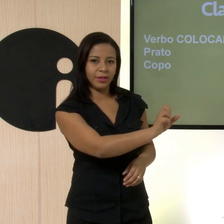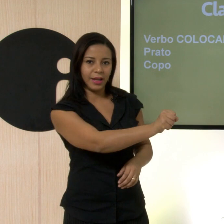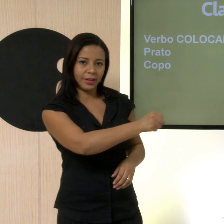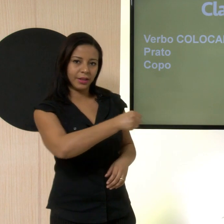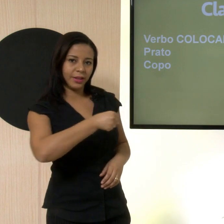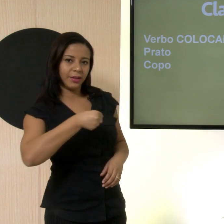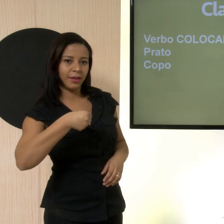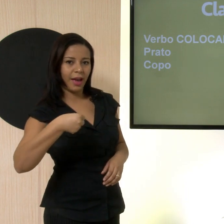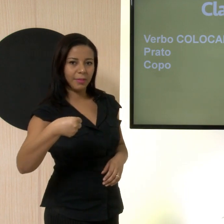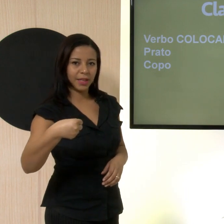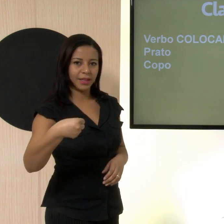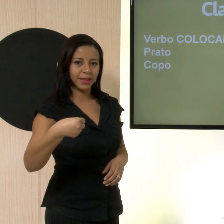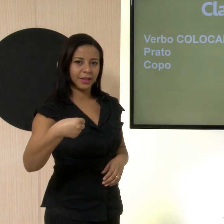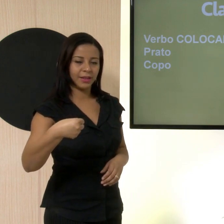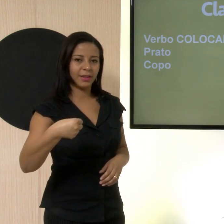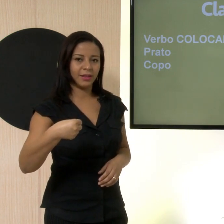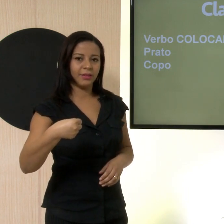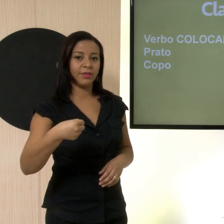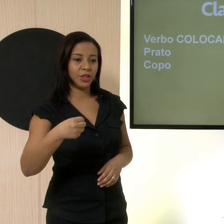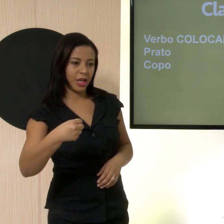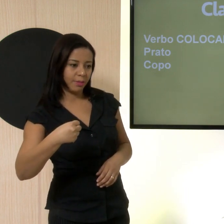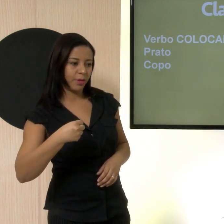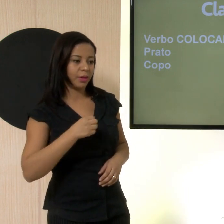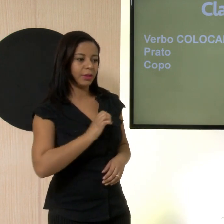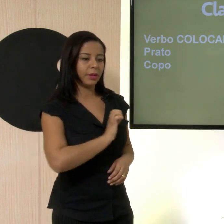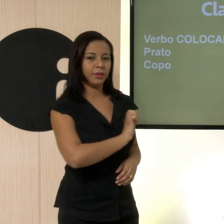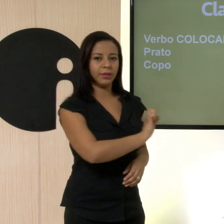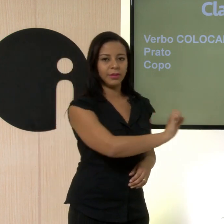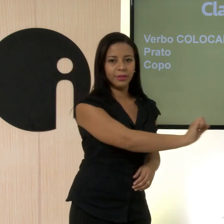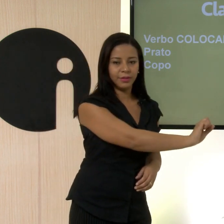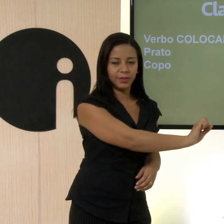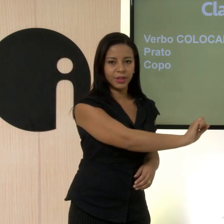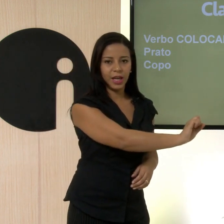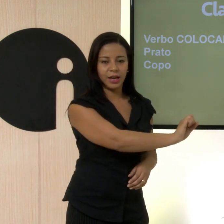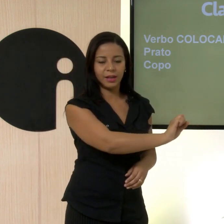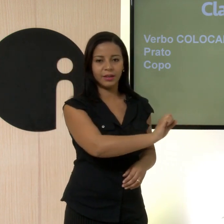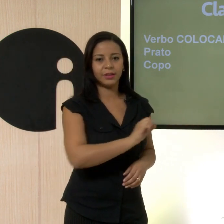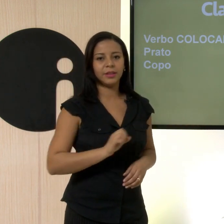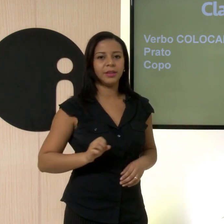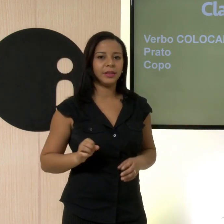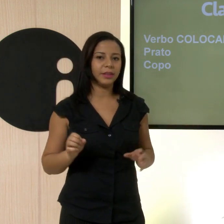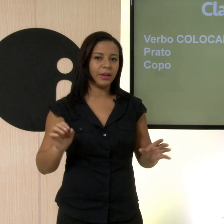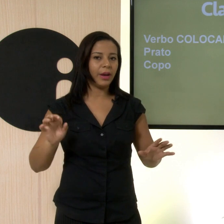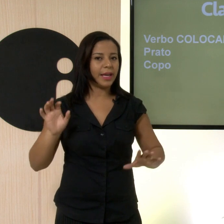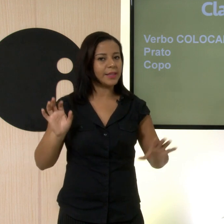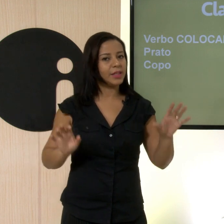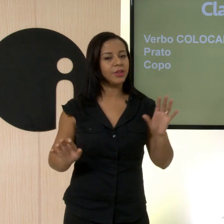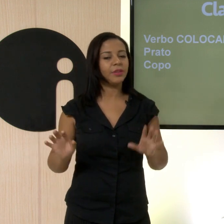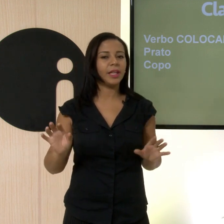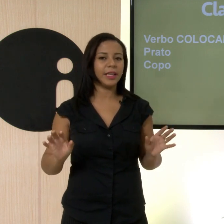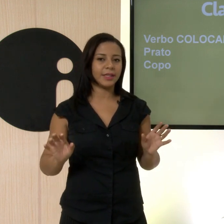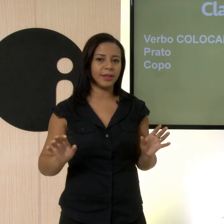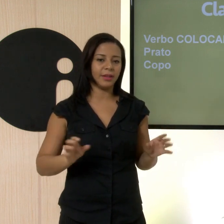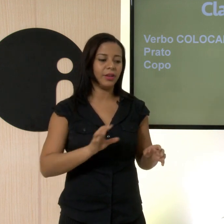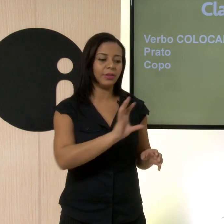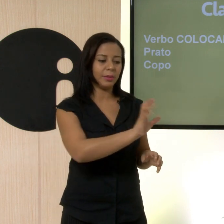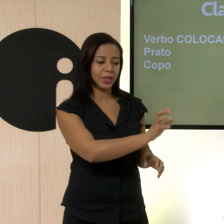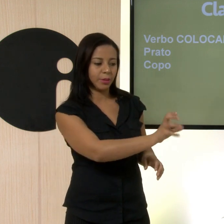dar aqui, abrir. Fechar a porta, fechar. Então, essa é a diferença. Novamente, a